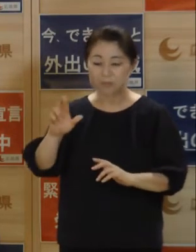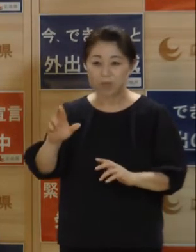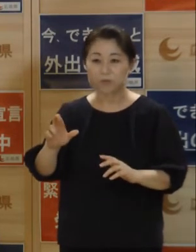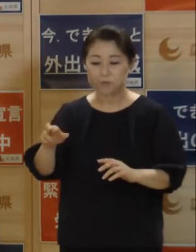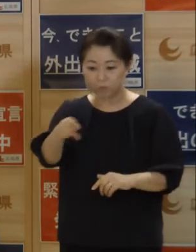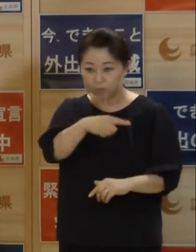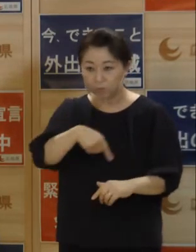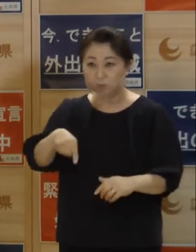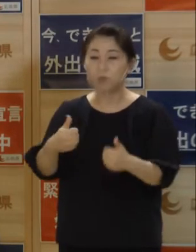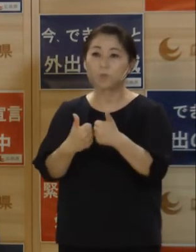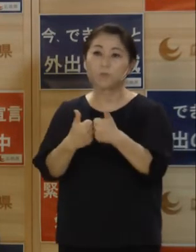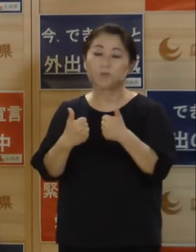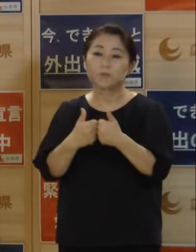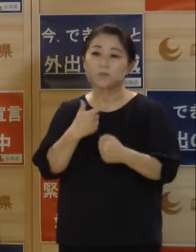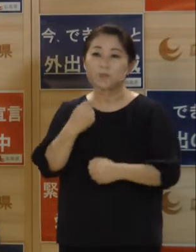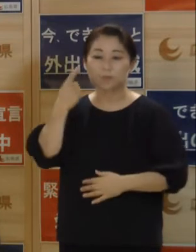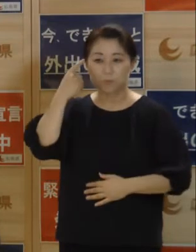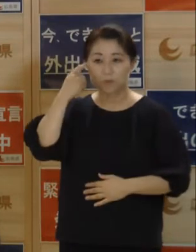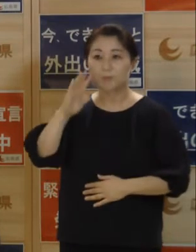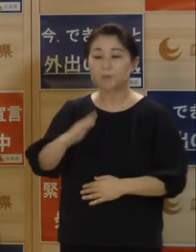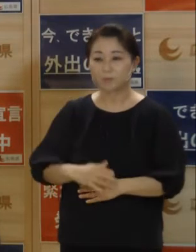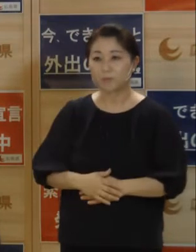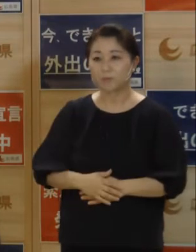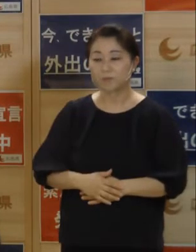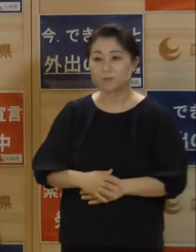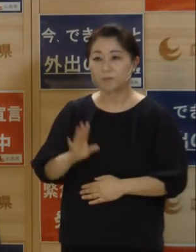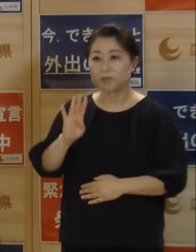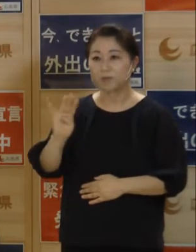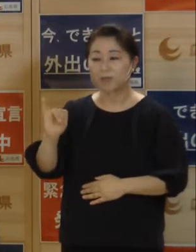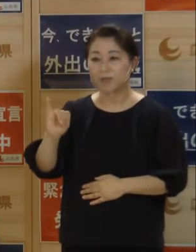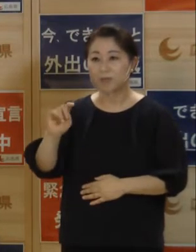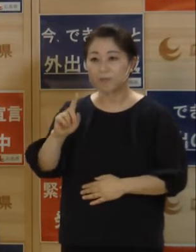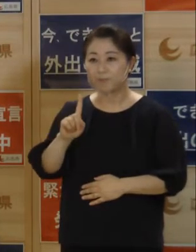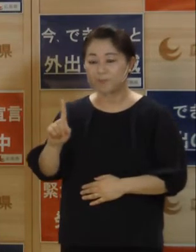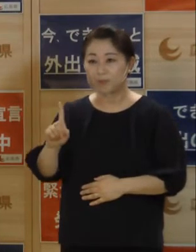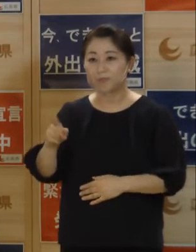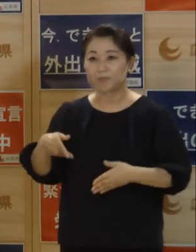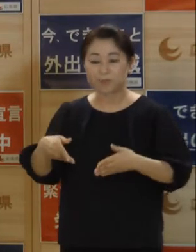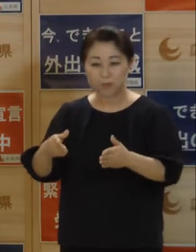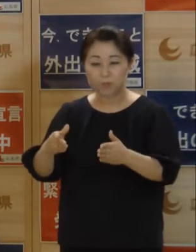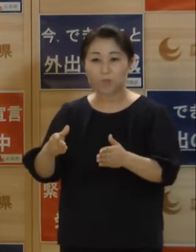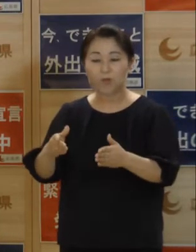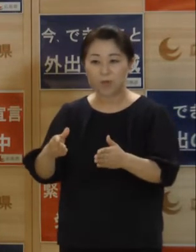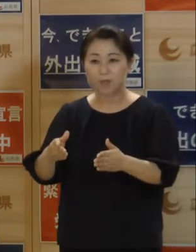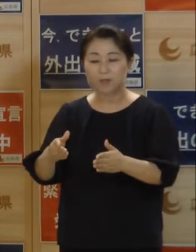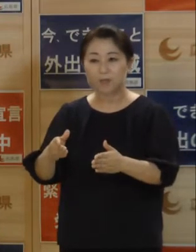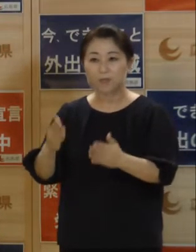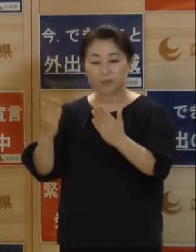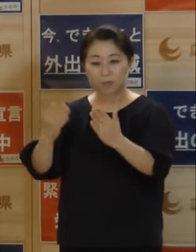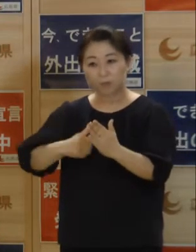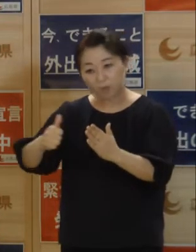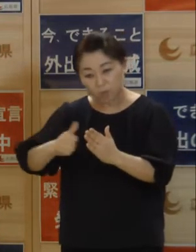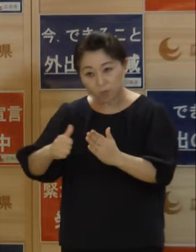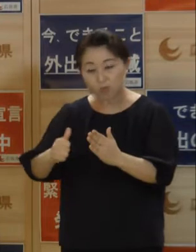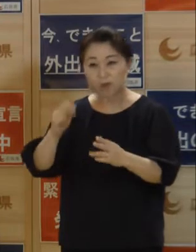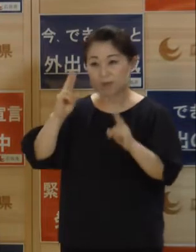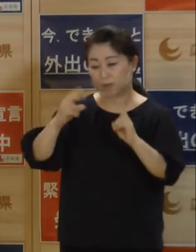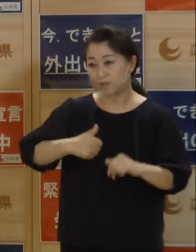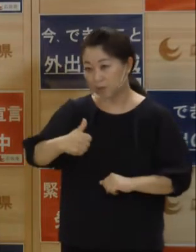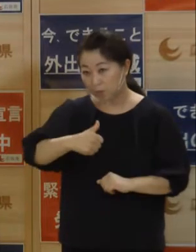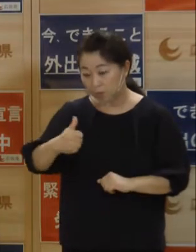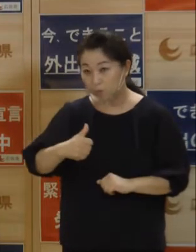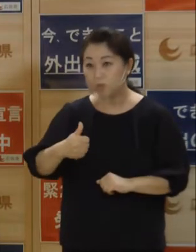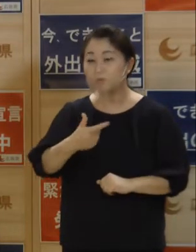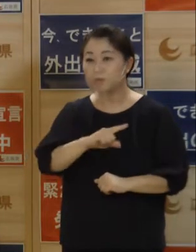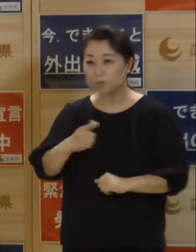ふうに思っています。まあ、源泉はあの通勤であるとか通学であるとか、あのやはり県民の皆様、